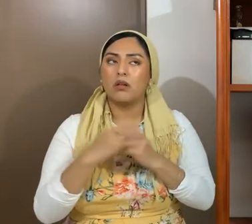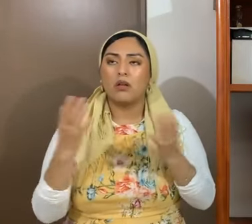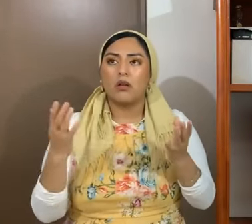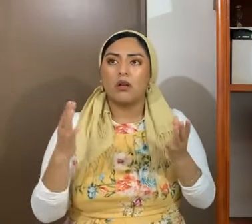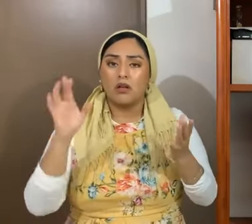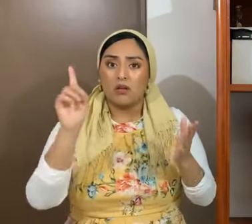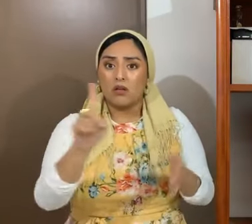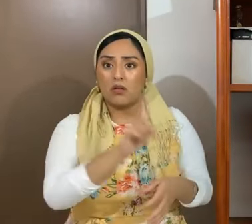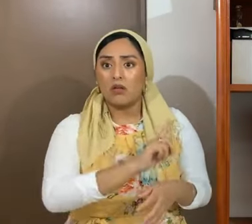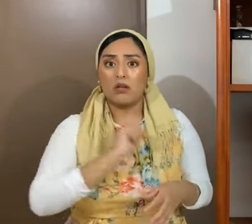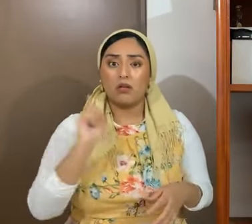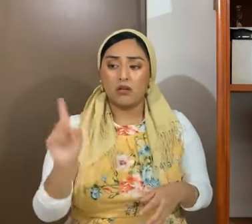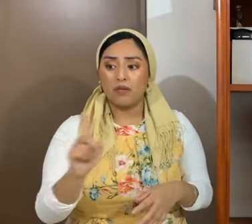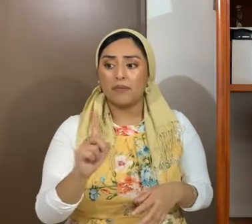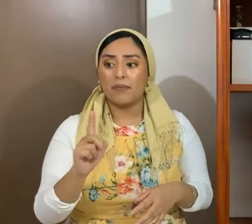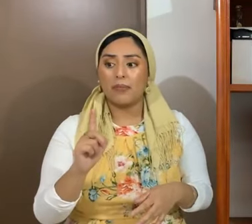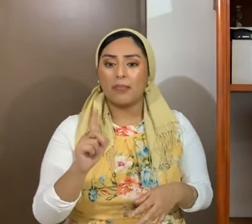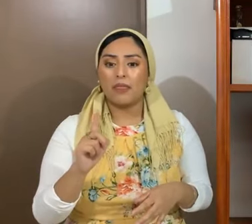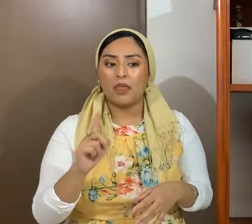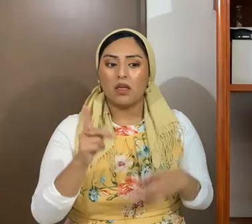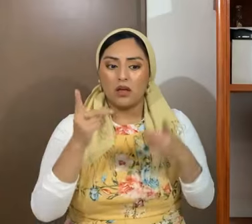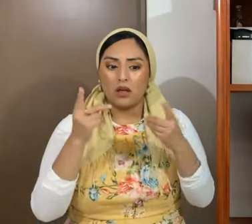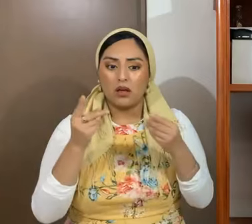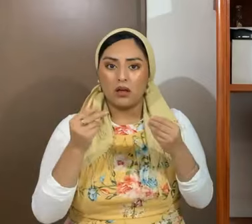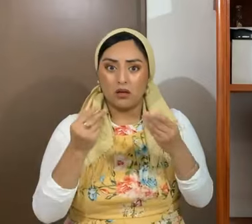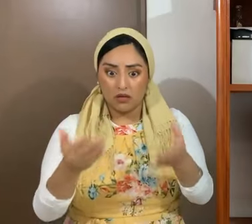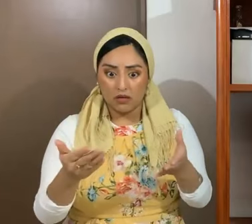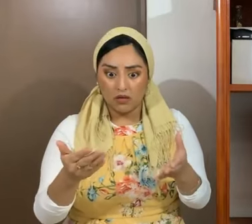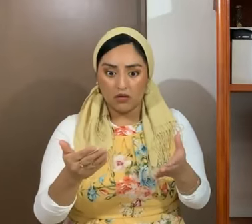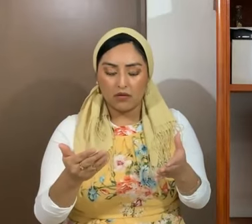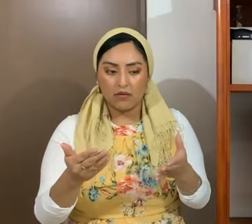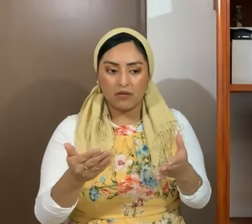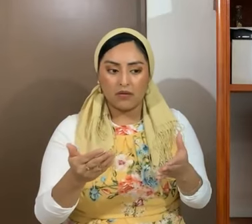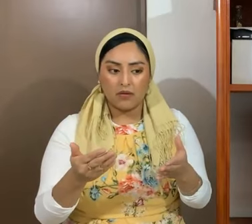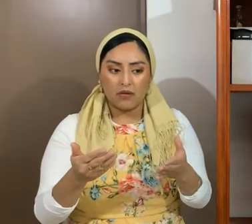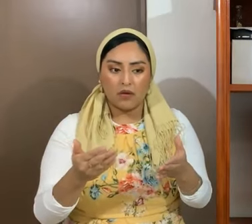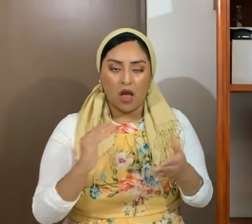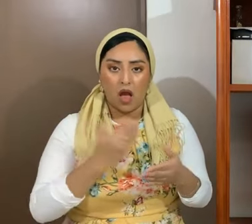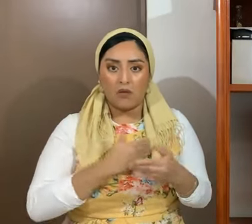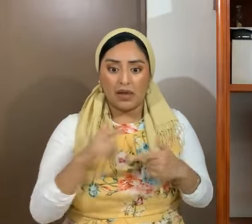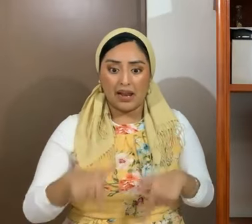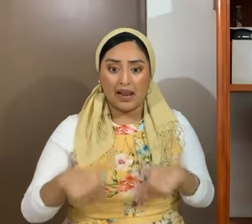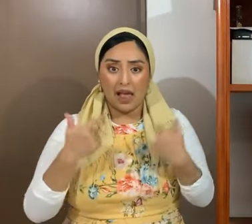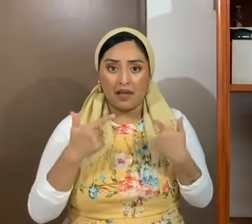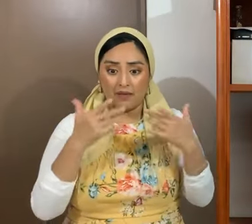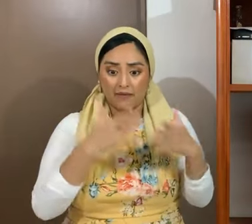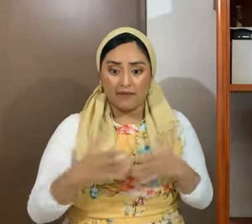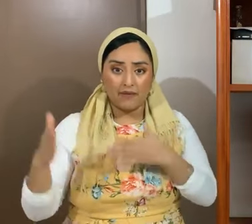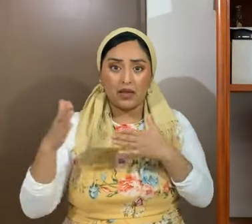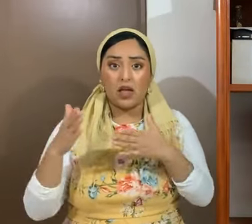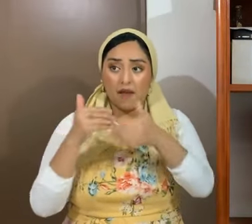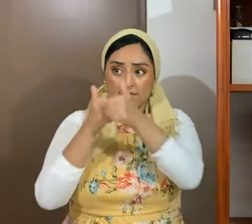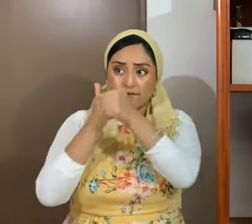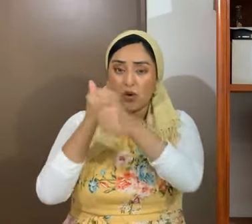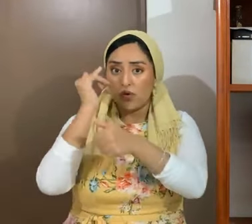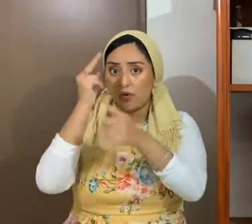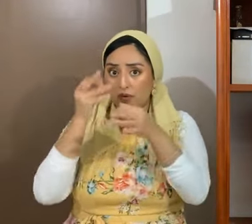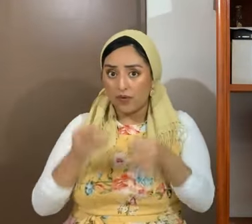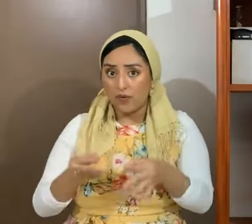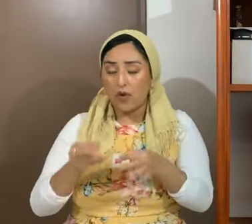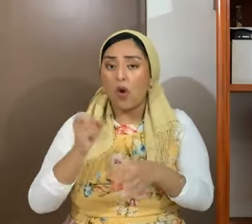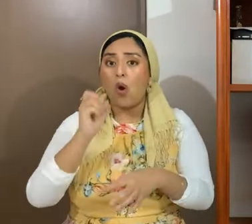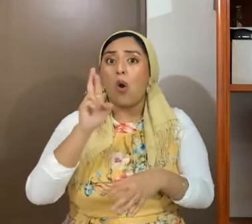¿Estamos cada uno de nosotros haciendo planes, llevando nuestra vida conforme a la voluntad de Yahweh,